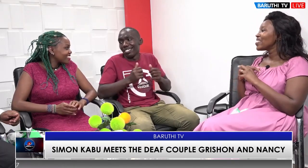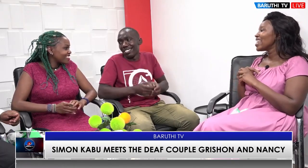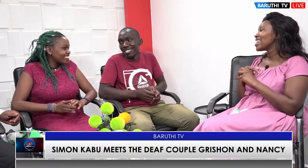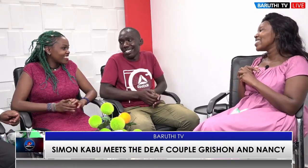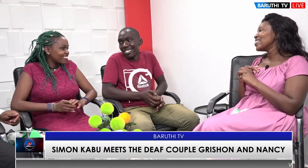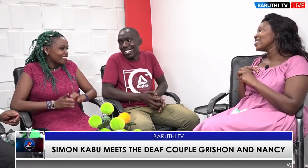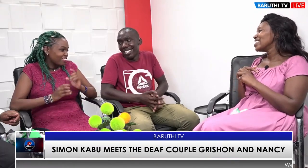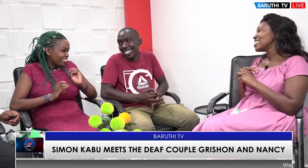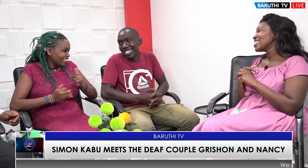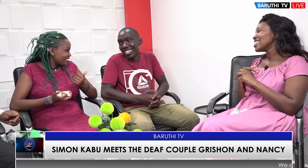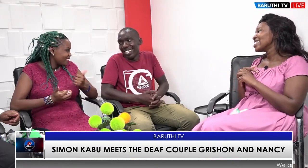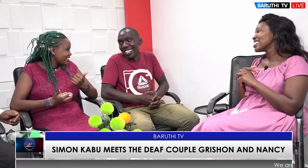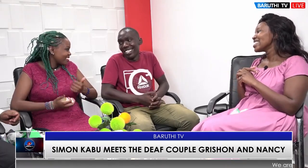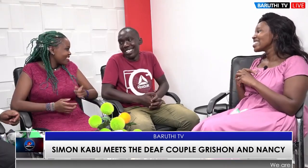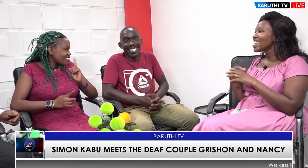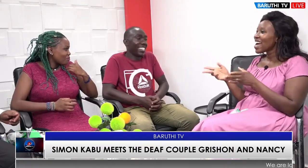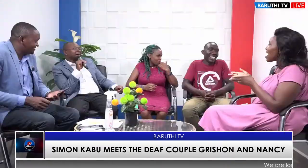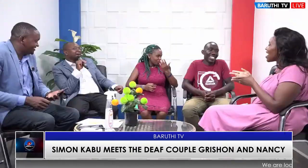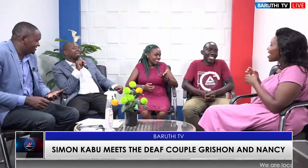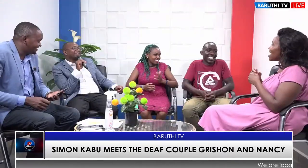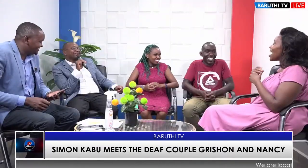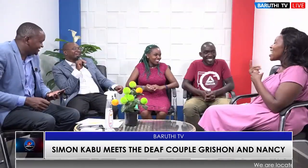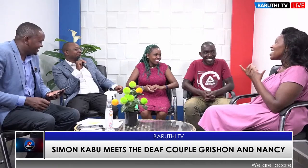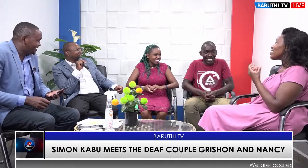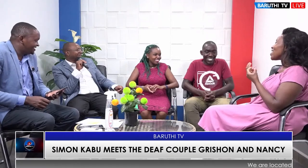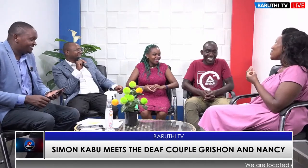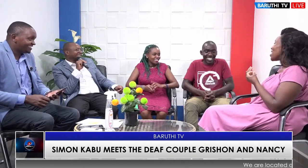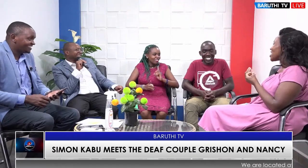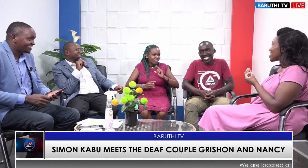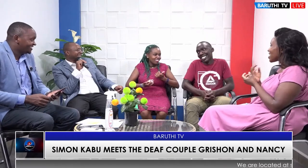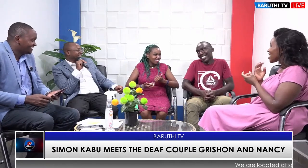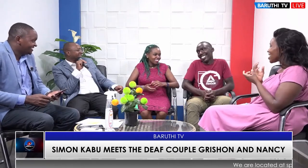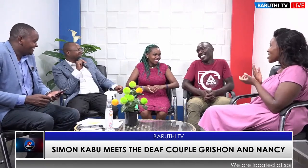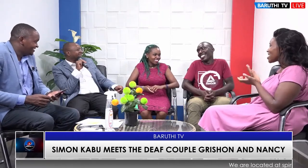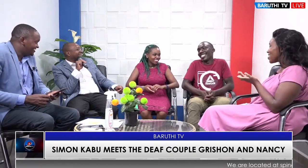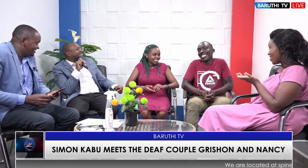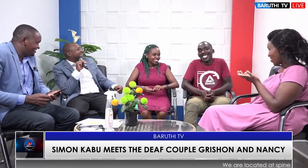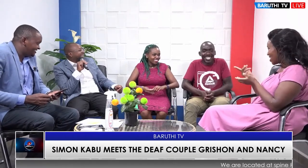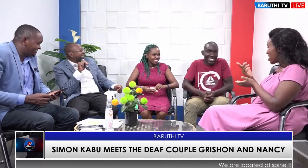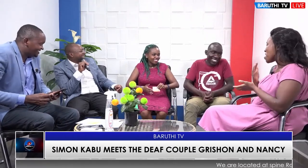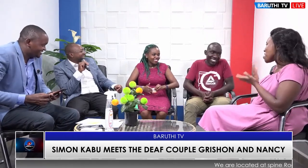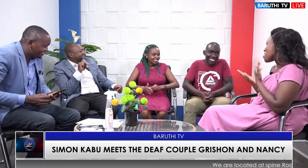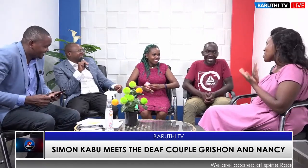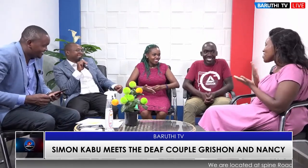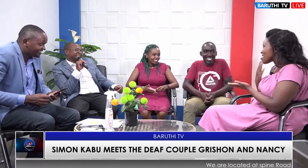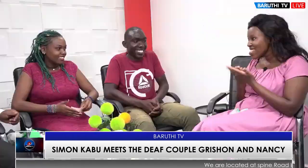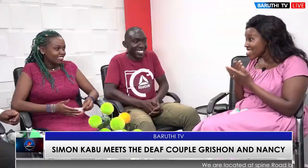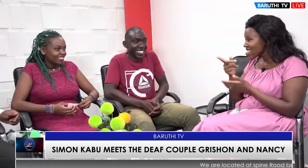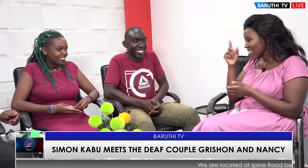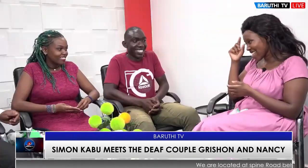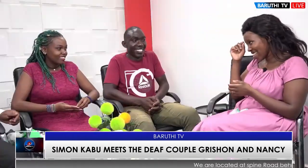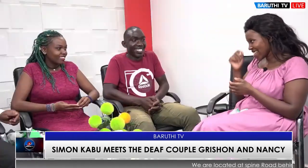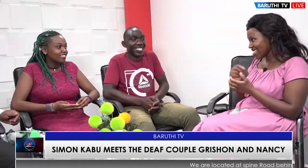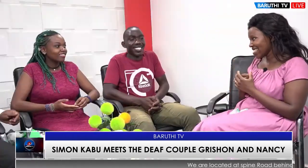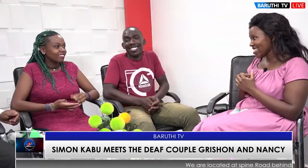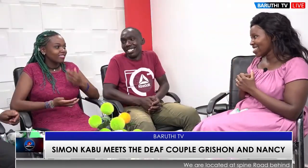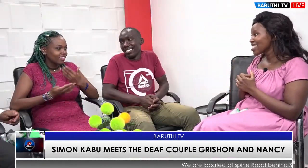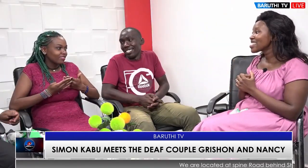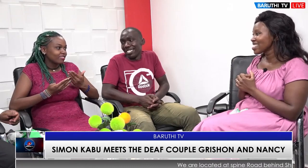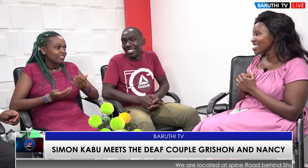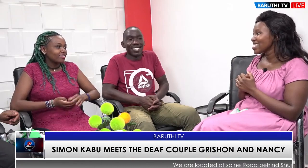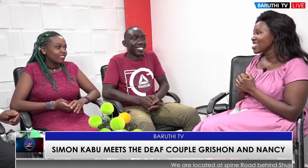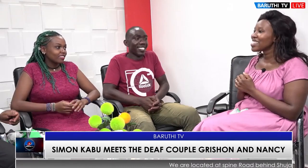waone bonfire. Oh, that's good. Sasa si watakuwa kitu moja. Yes. Waambie hivyo. So nitakuwa ninapatia moja wana share.